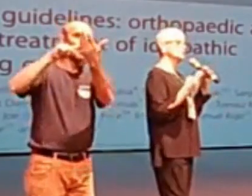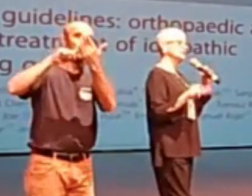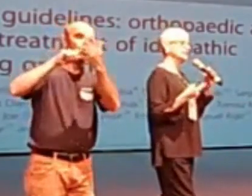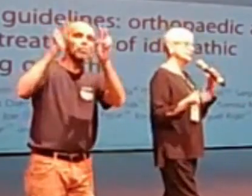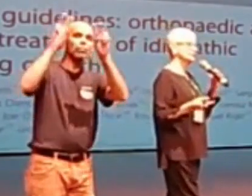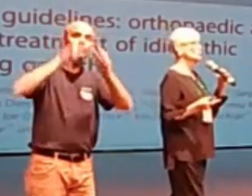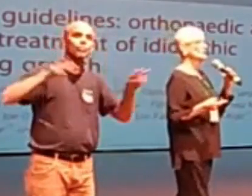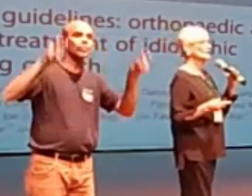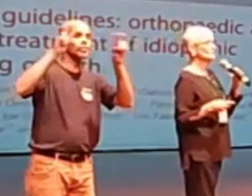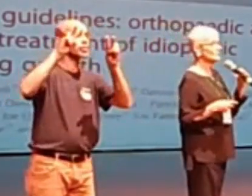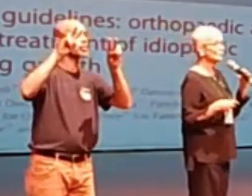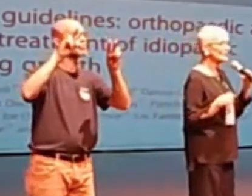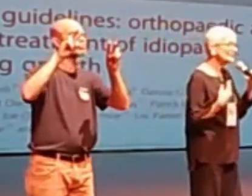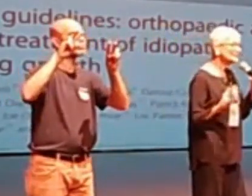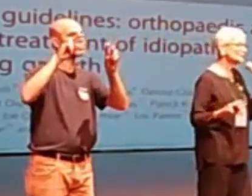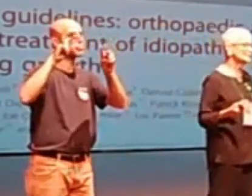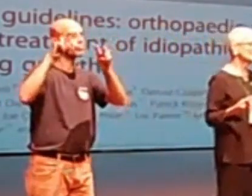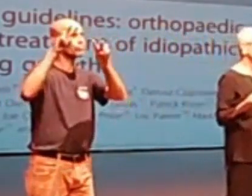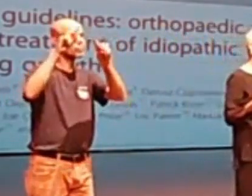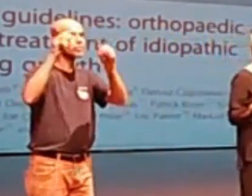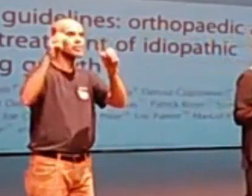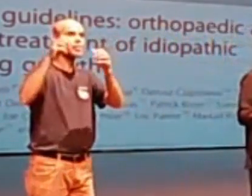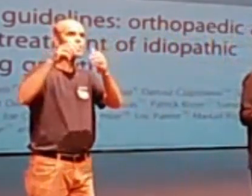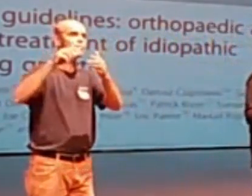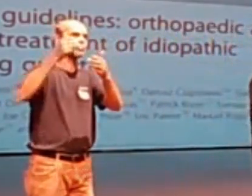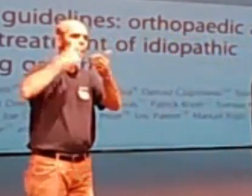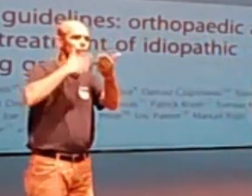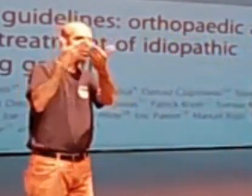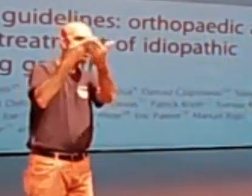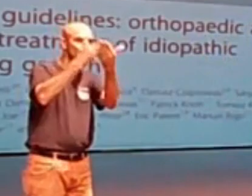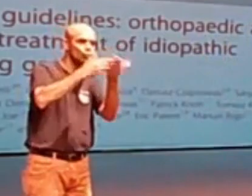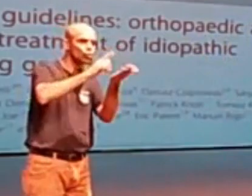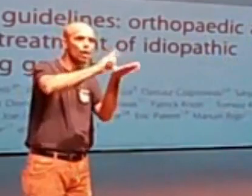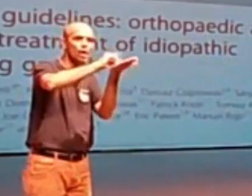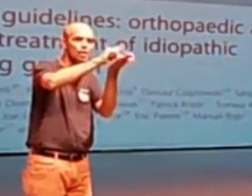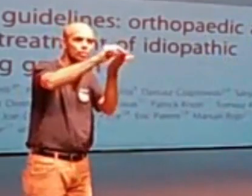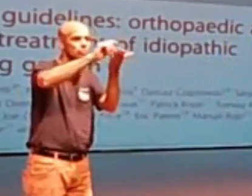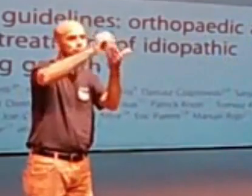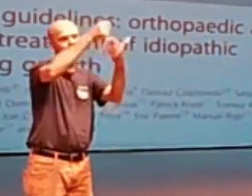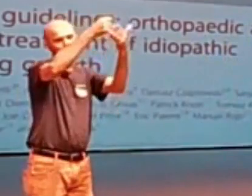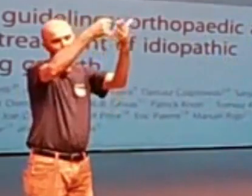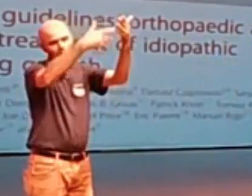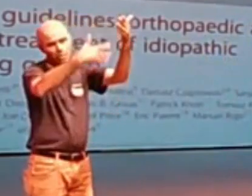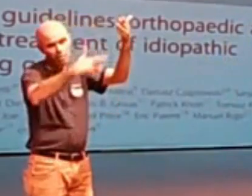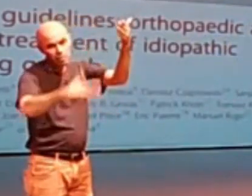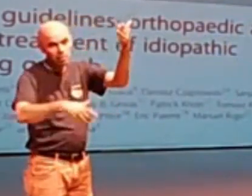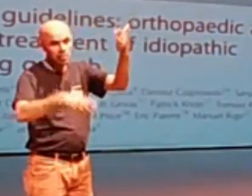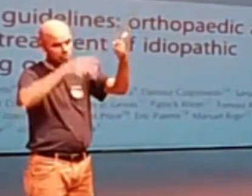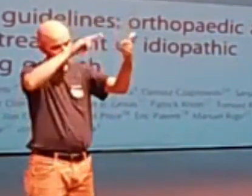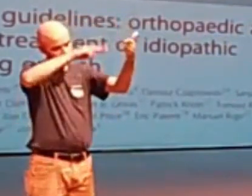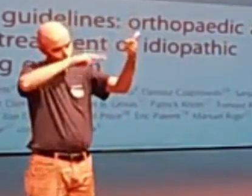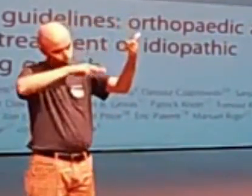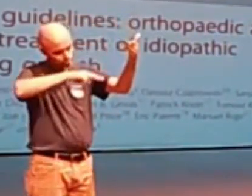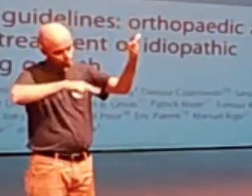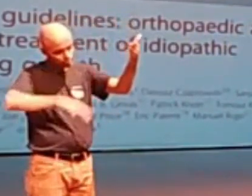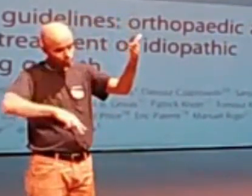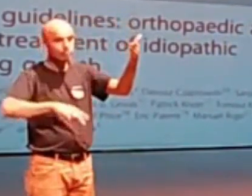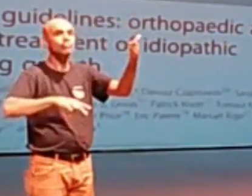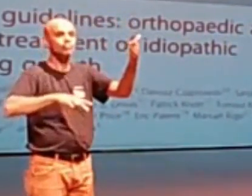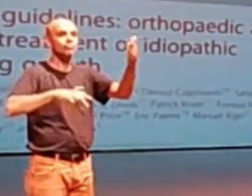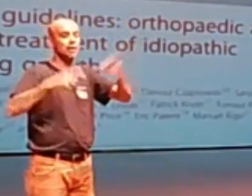porque é feita ali uma revisão grande de literatura, e naquela área onde não tem literatura ainda suficiente, há